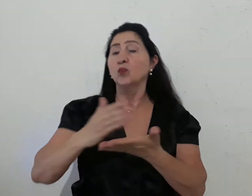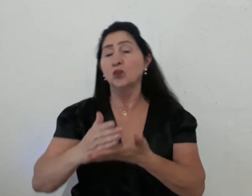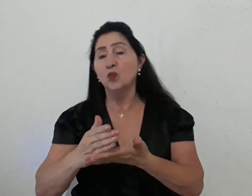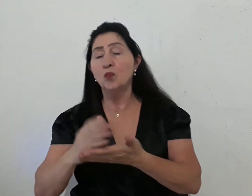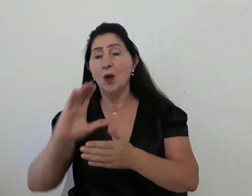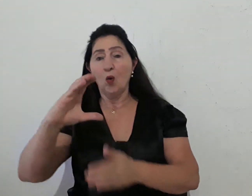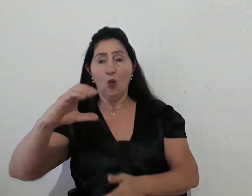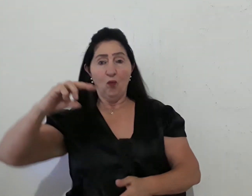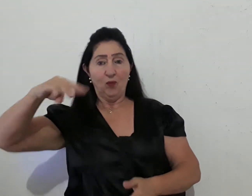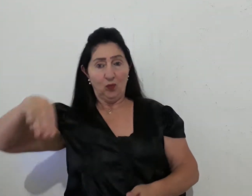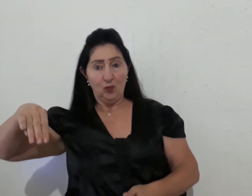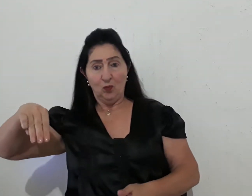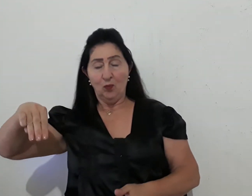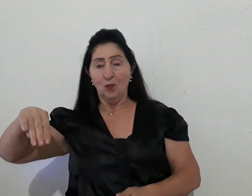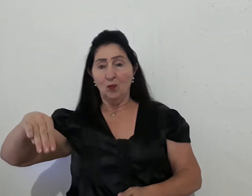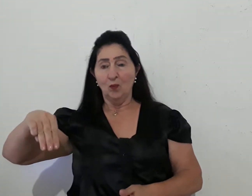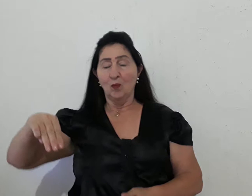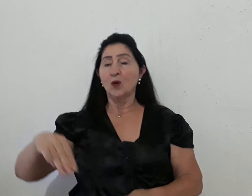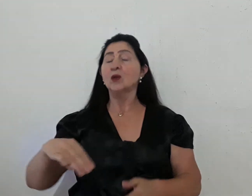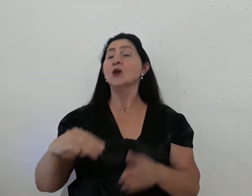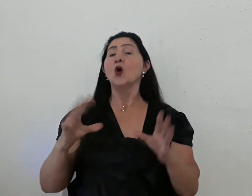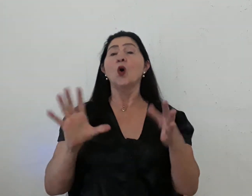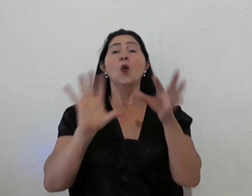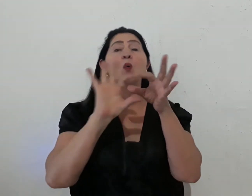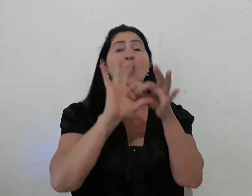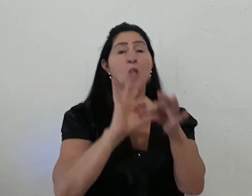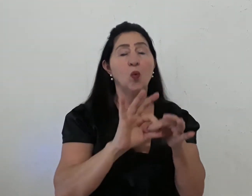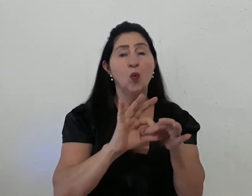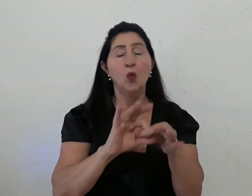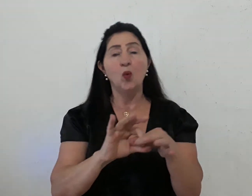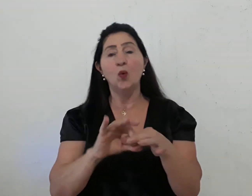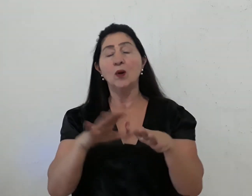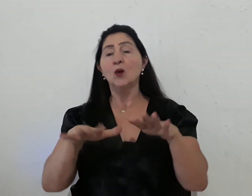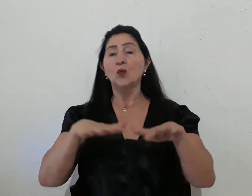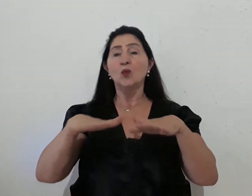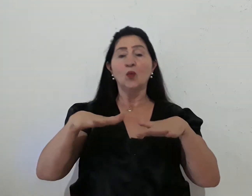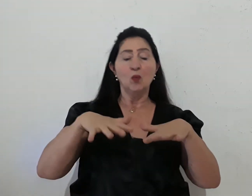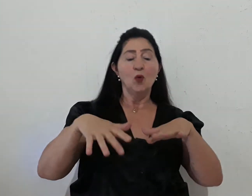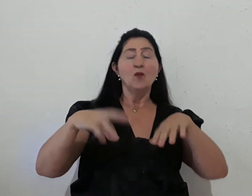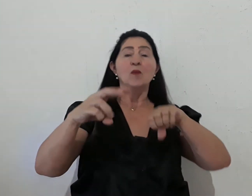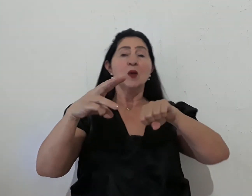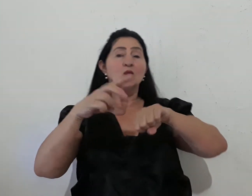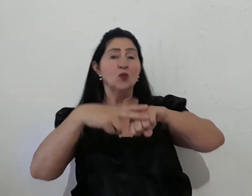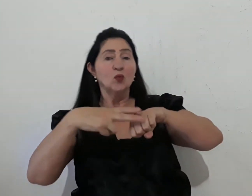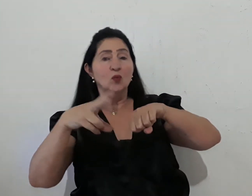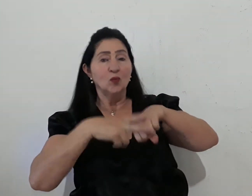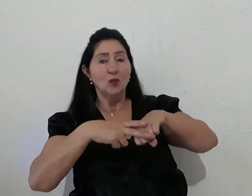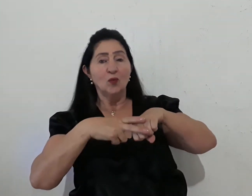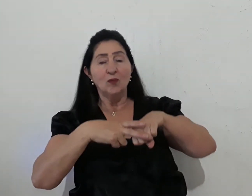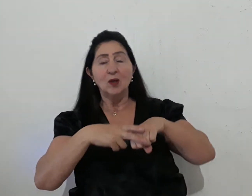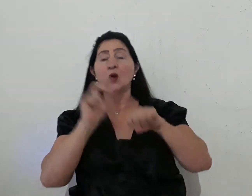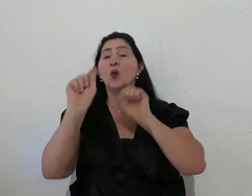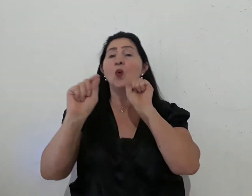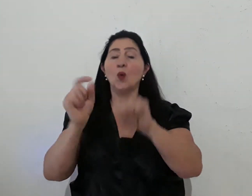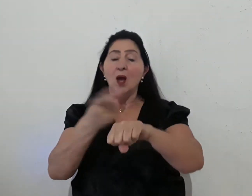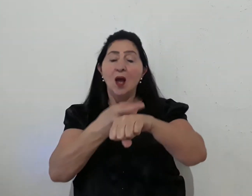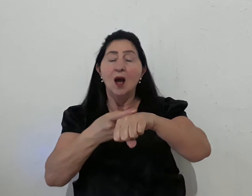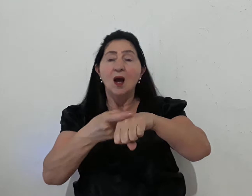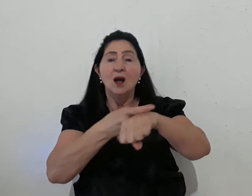de mãos incorporadas ao movimento de certos tipos de verbos, com os adjetivos